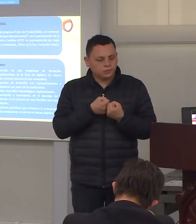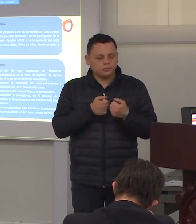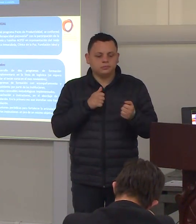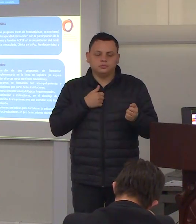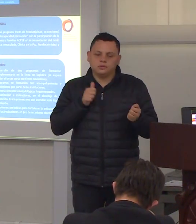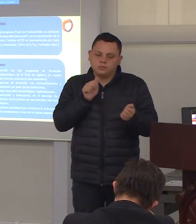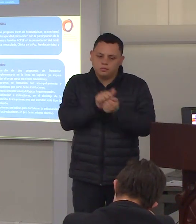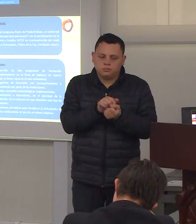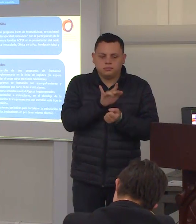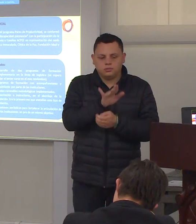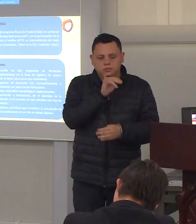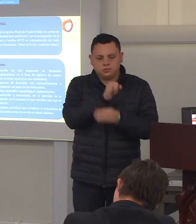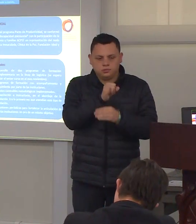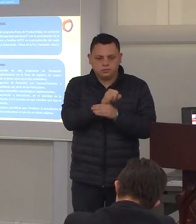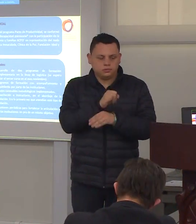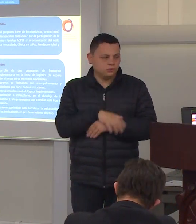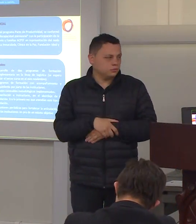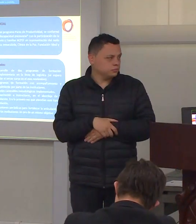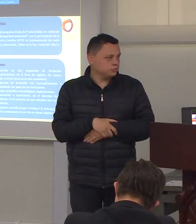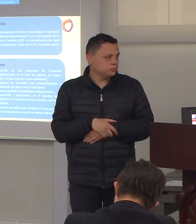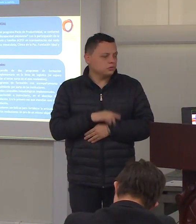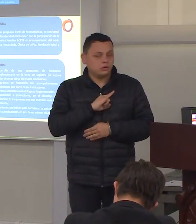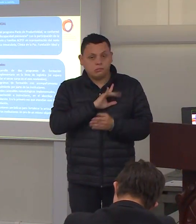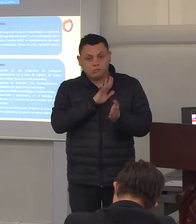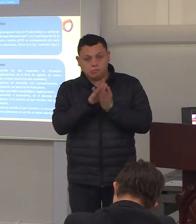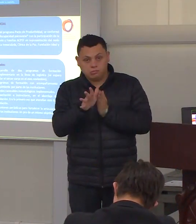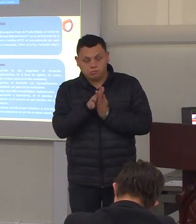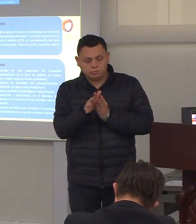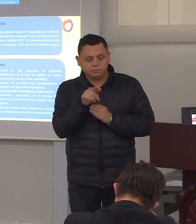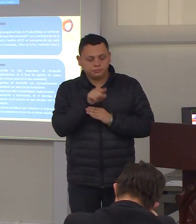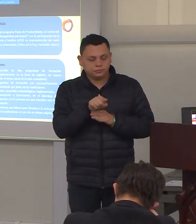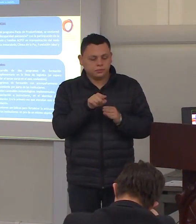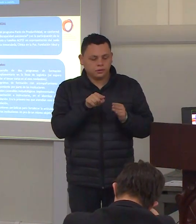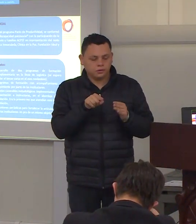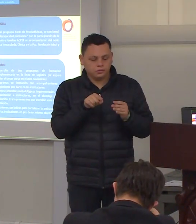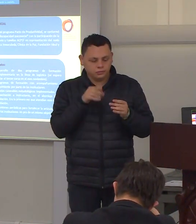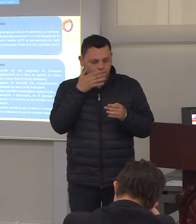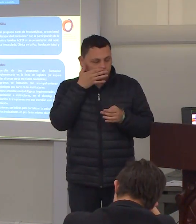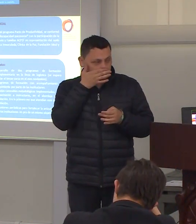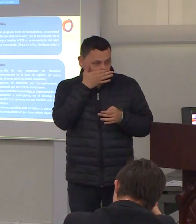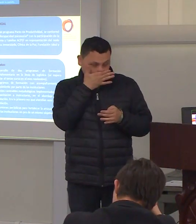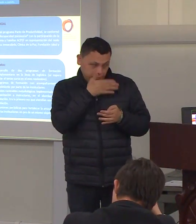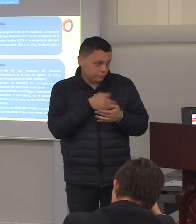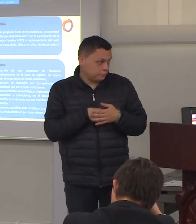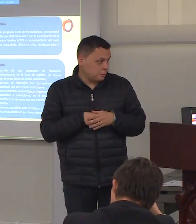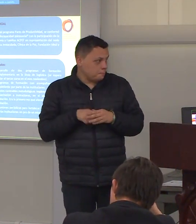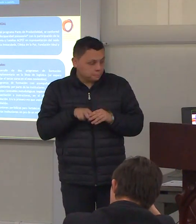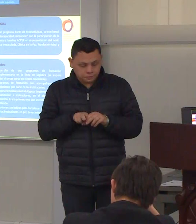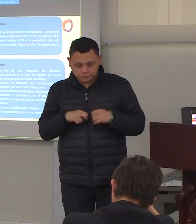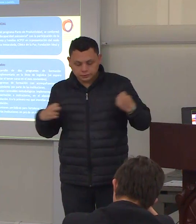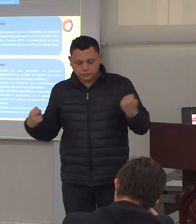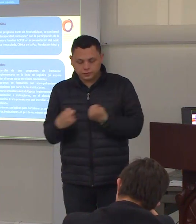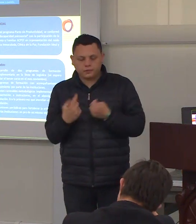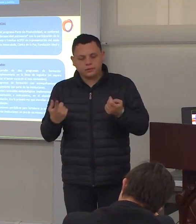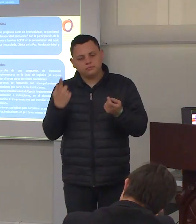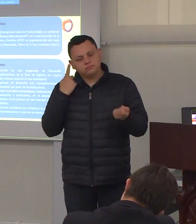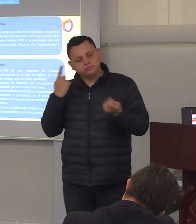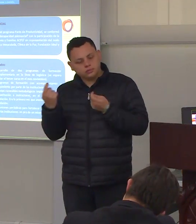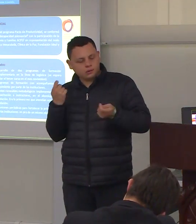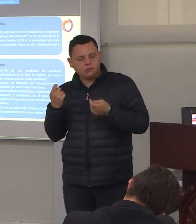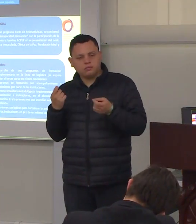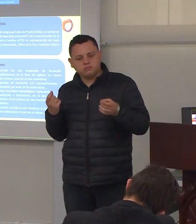vamos a tener con las entidades. De esto les cuento que la Mesa tiene como objetivo desarrollar estrategias para